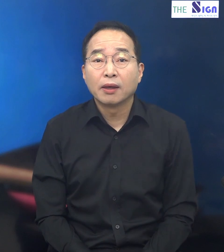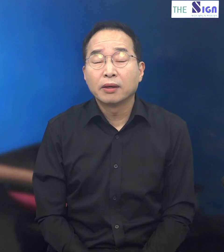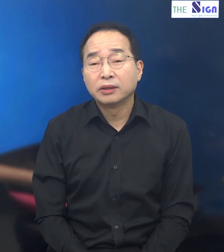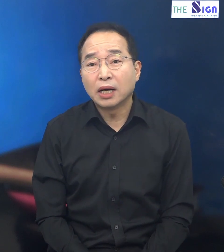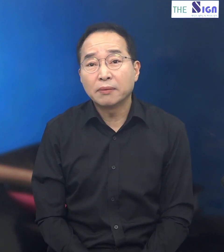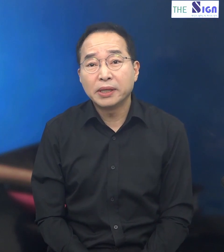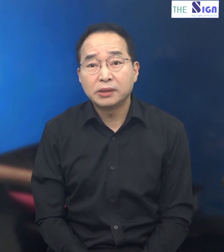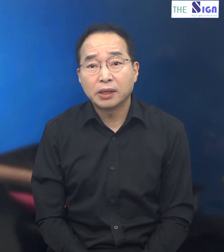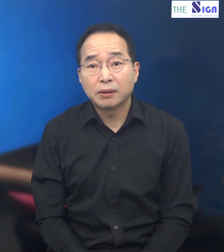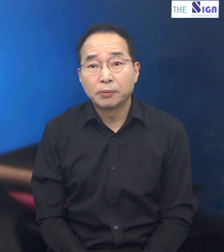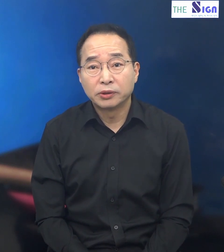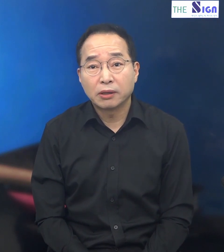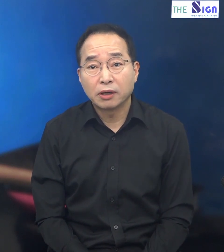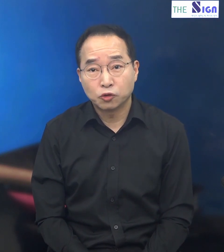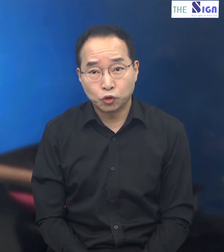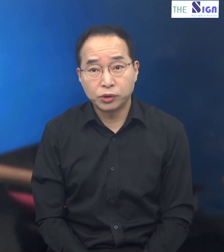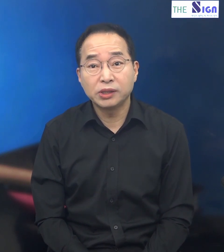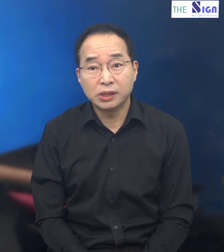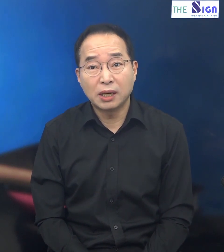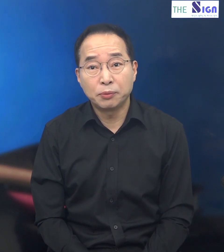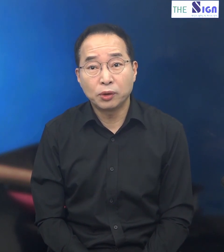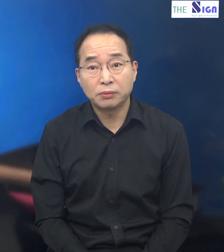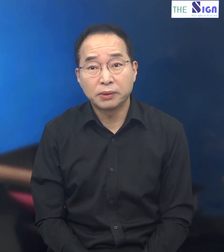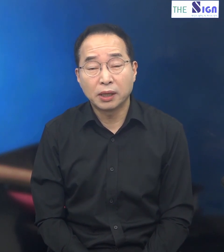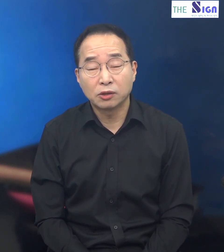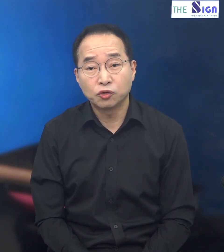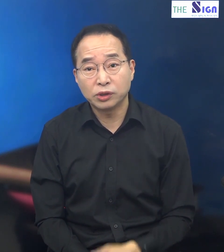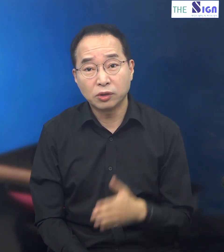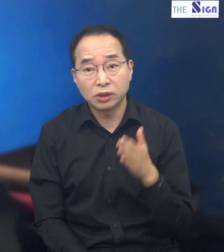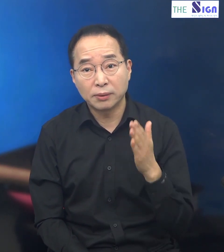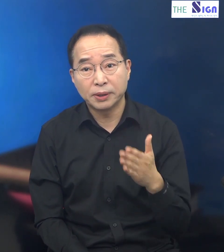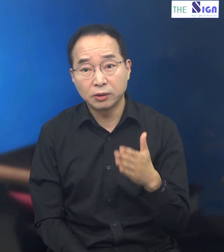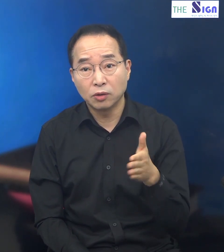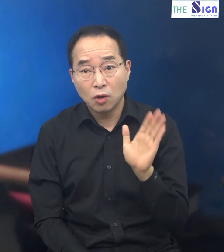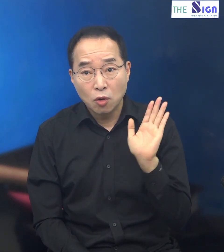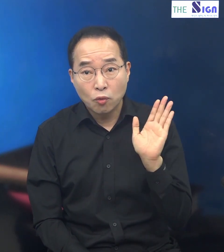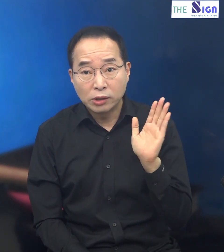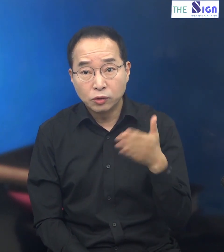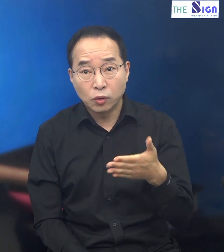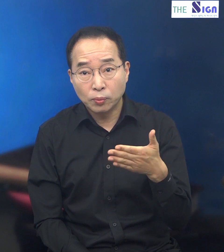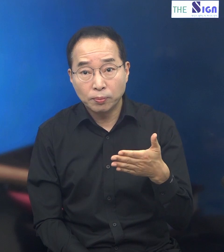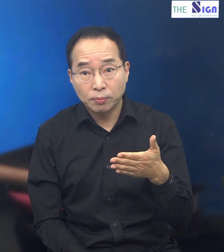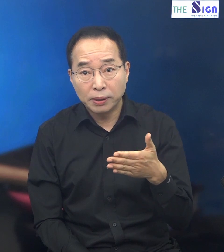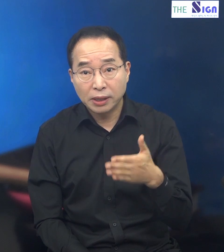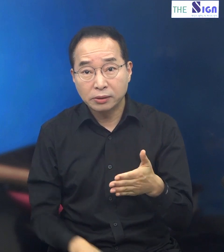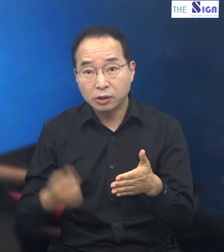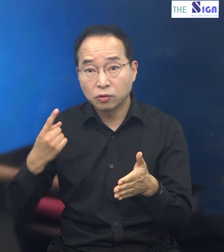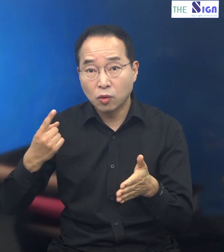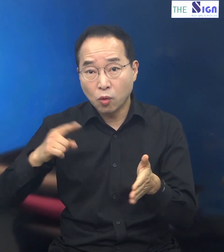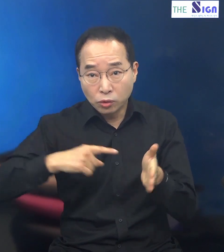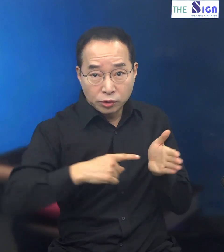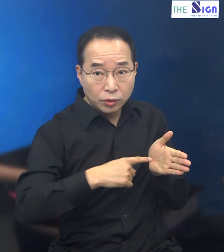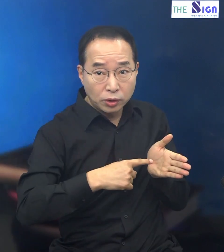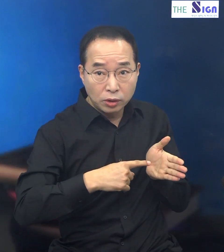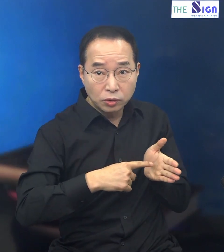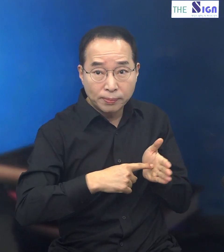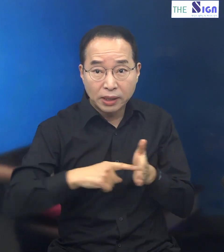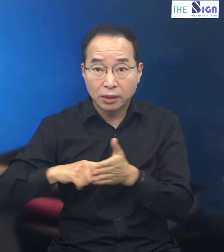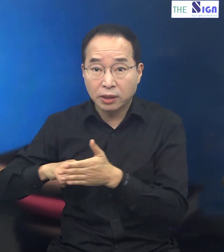그 다음에 이제 볼 단어가 추진이라는 표현입니다. 추진은 어떻게 하면은 왼손 바닥을 세우고 오른손을 손바닥에